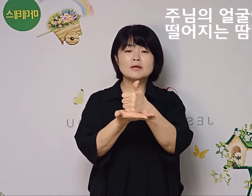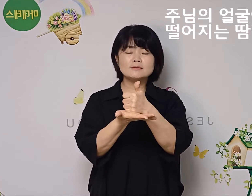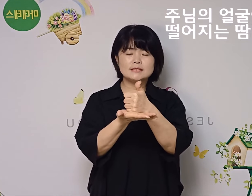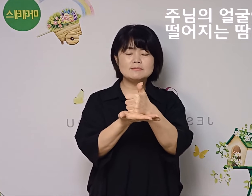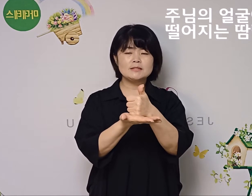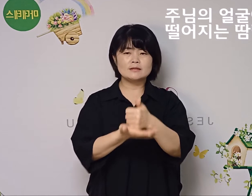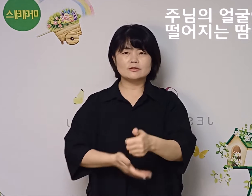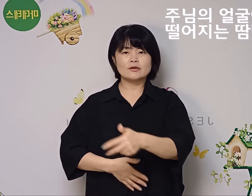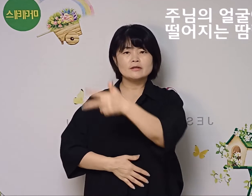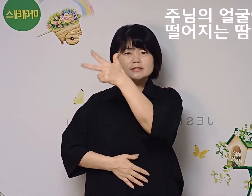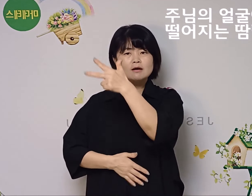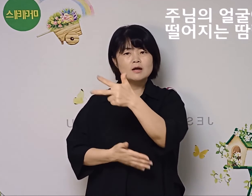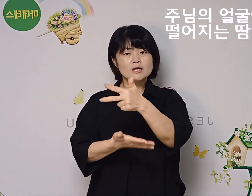받치시면 님이 되는 거예요. 그래서